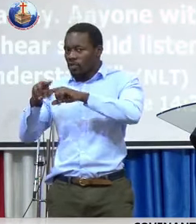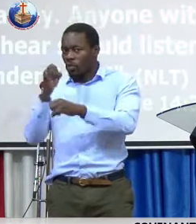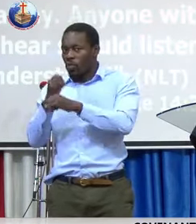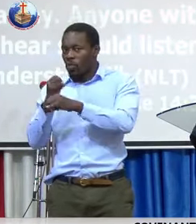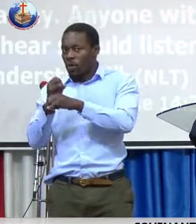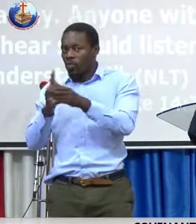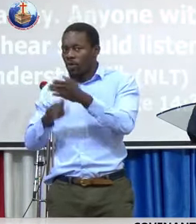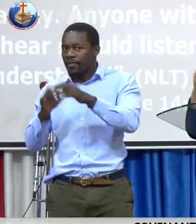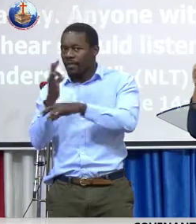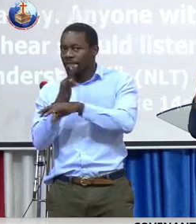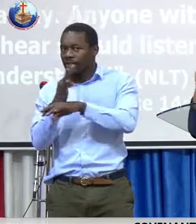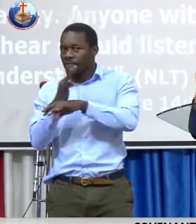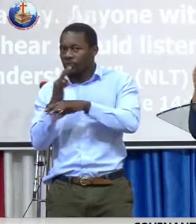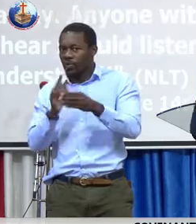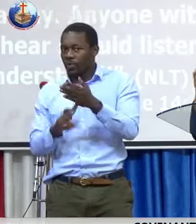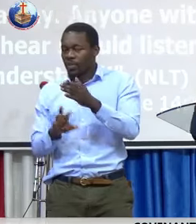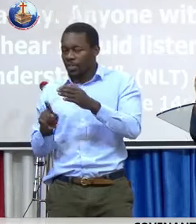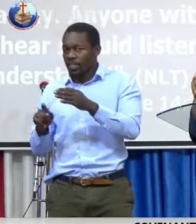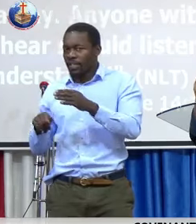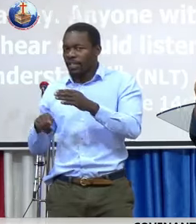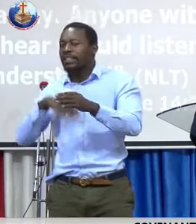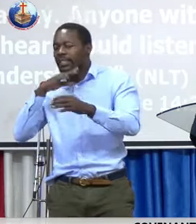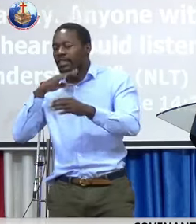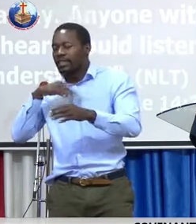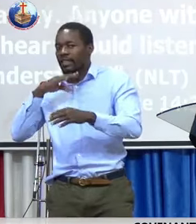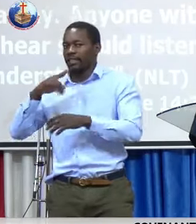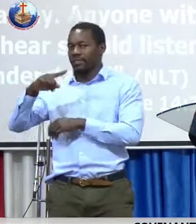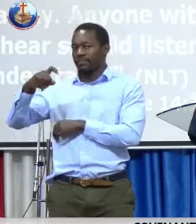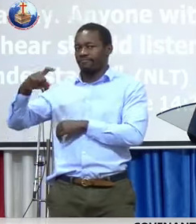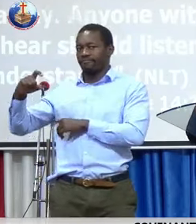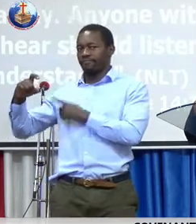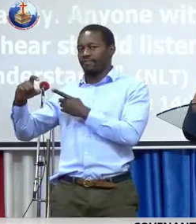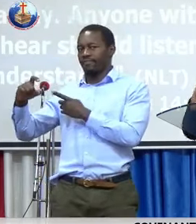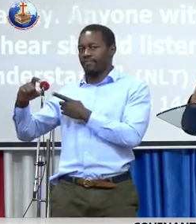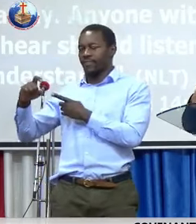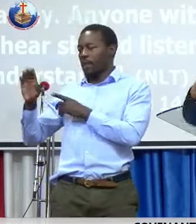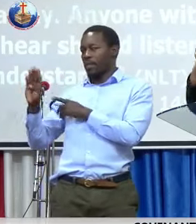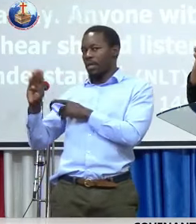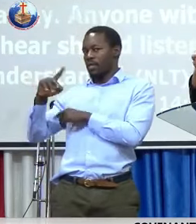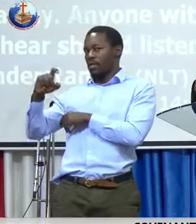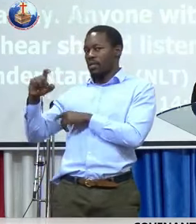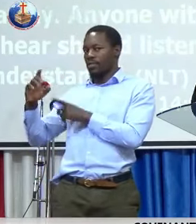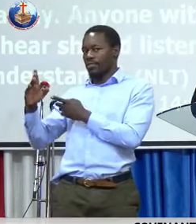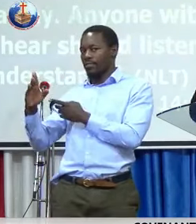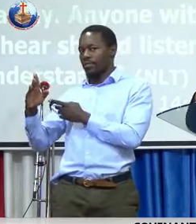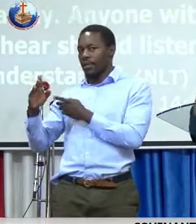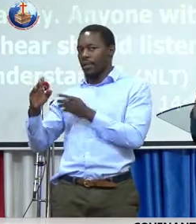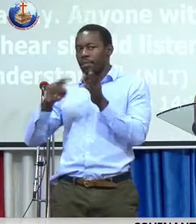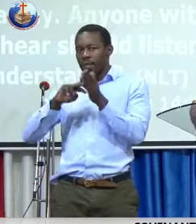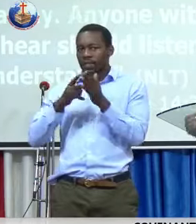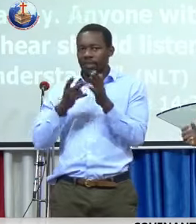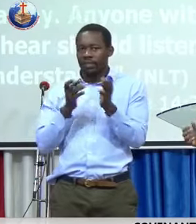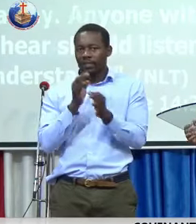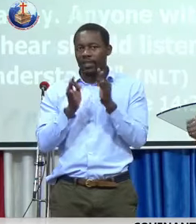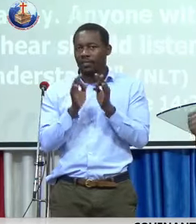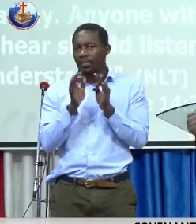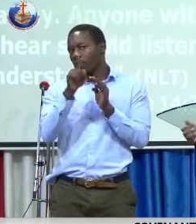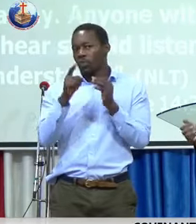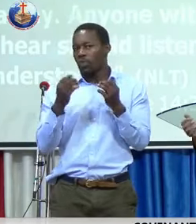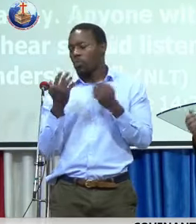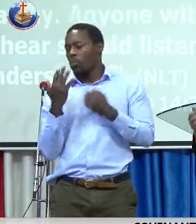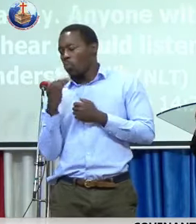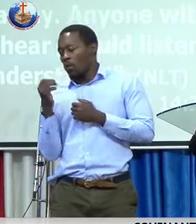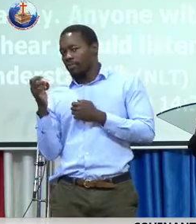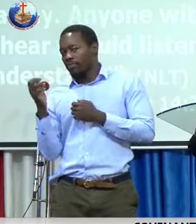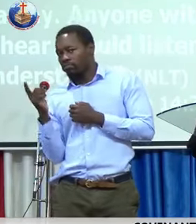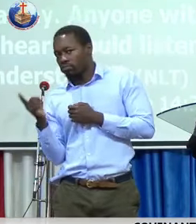ilikuwa inafanya, it was to kill bacteria. Ilikuwa ya kuua bacteria. So even if anyone was to handle that matter to put in the shamba as